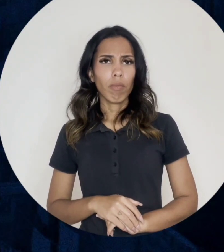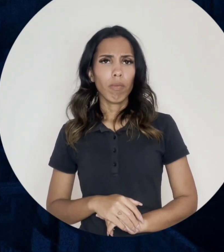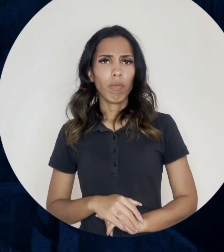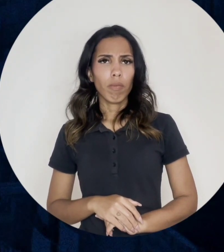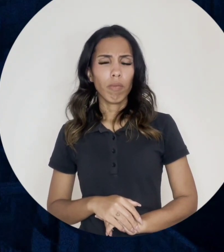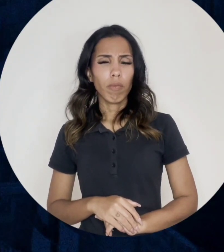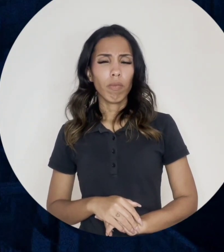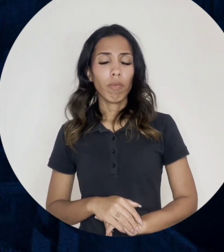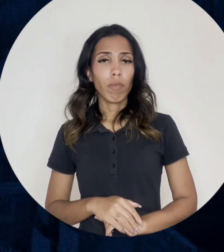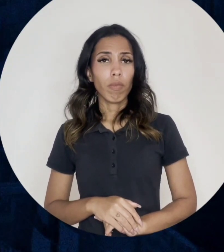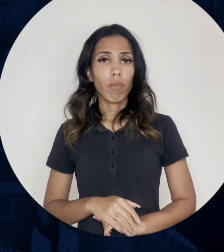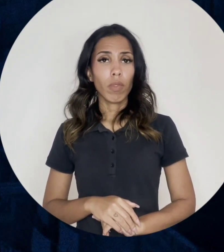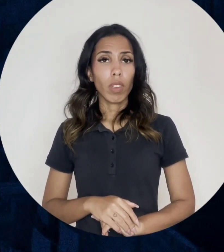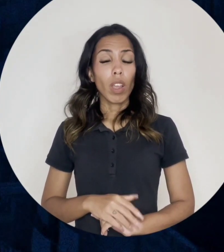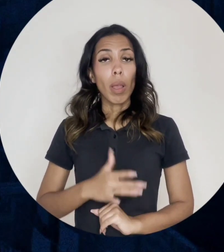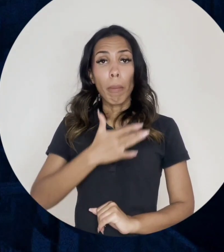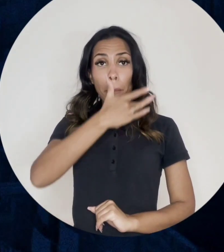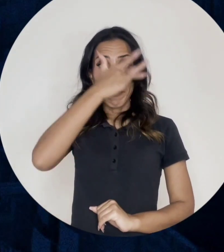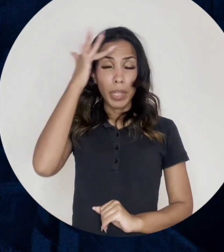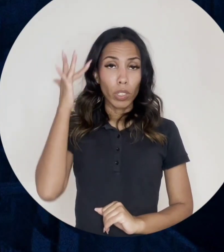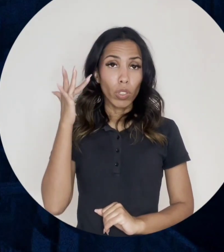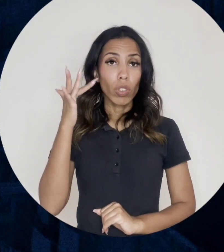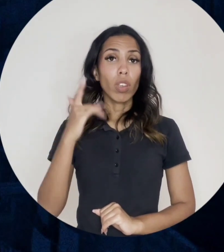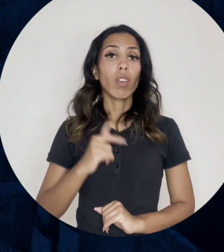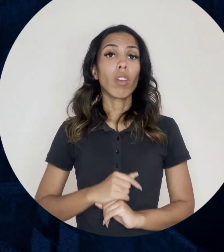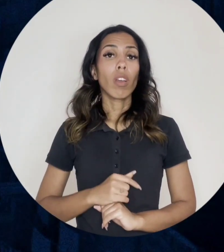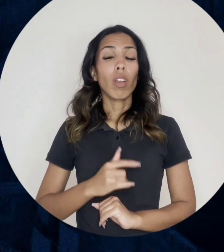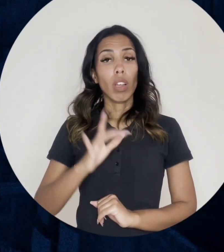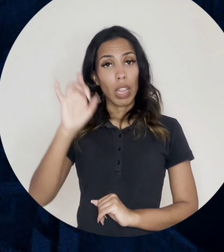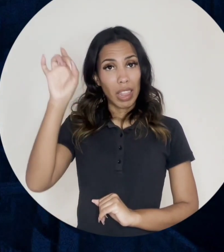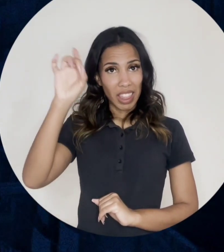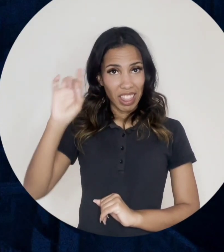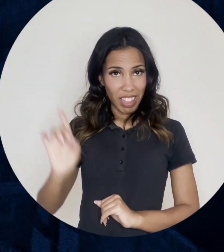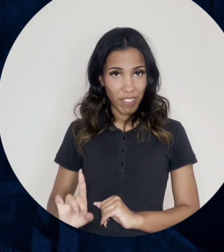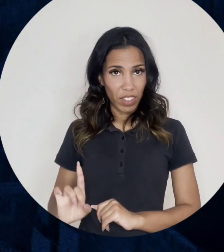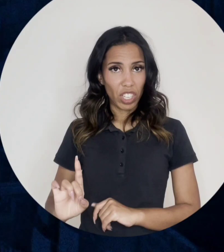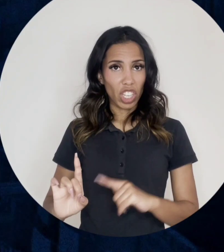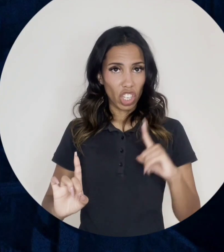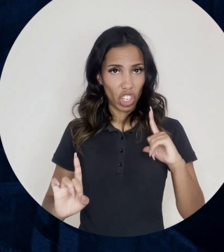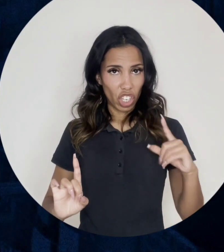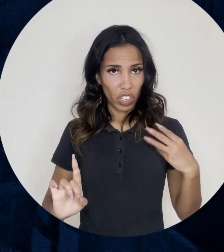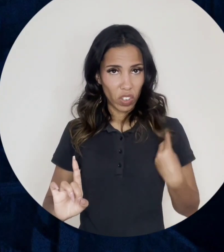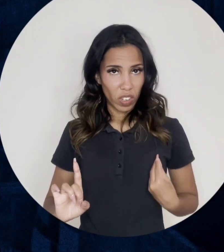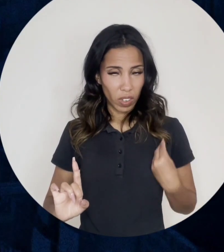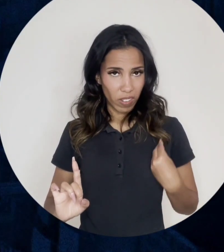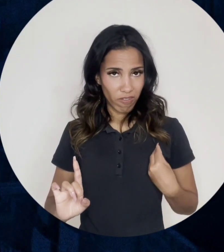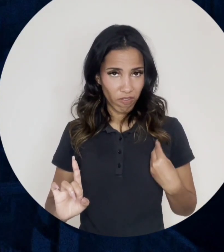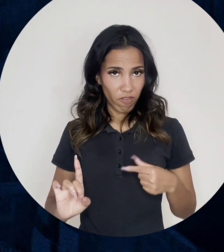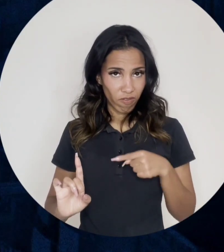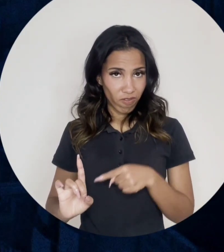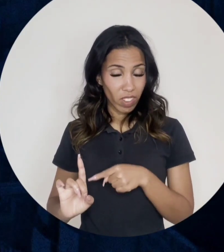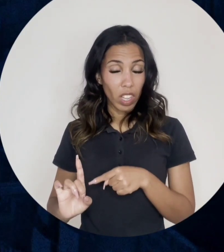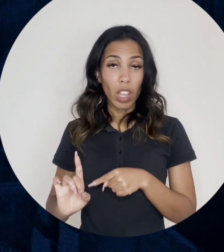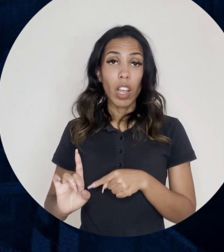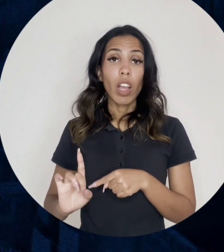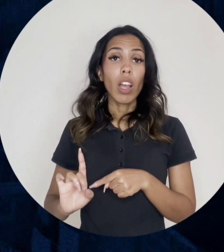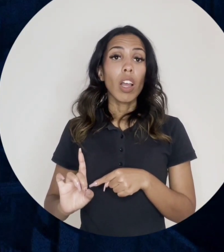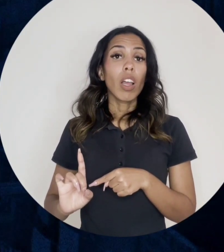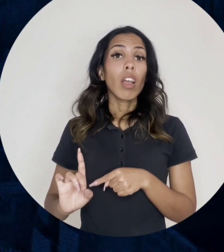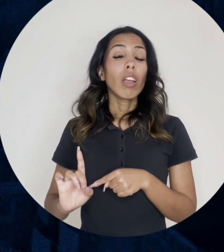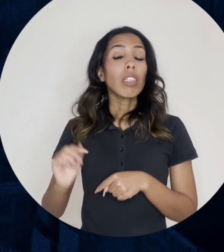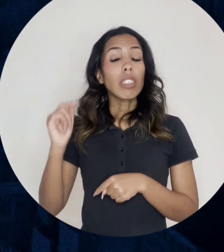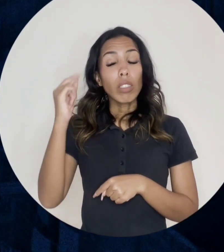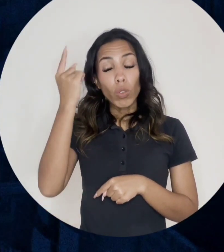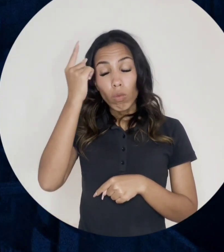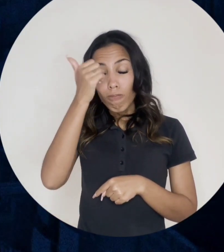É o ideal para uma pessoa que porta deficiência, que o tempo todo, tu não sabe o sacrifício